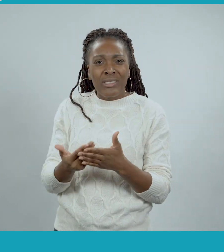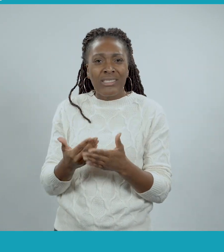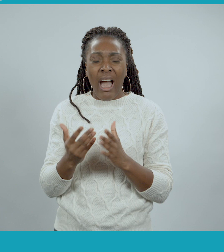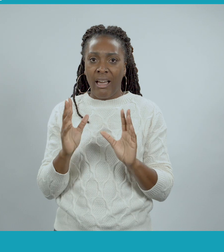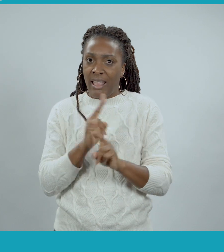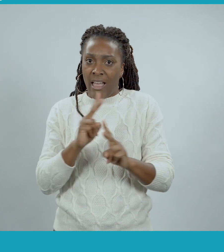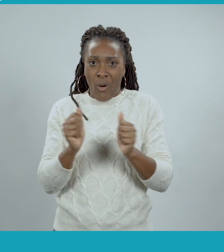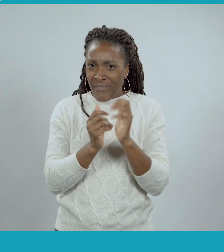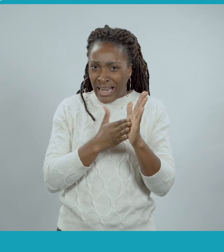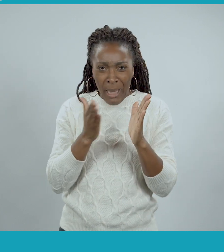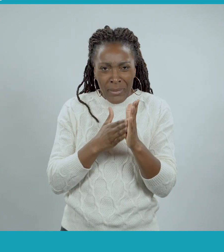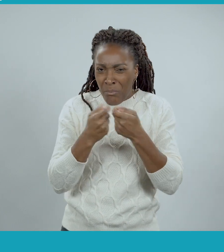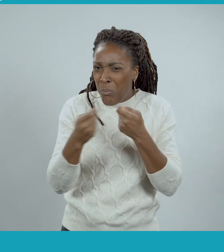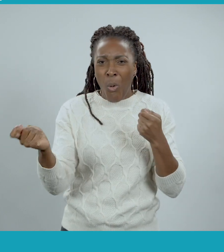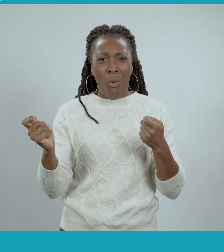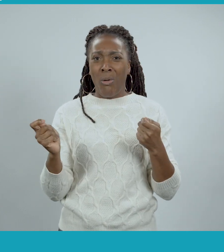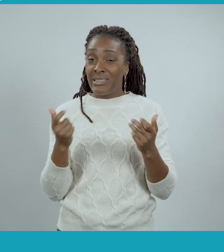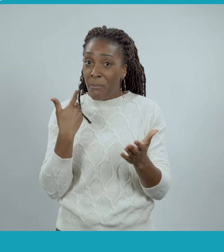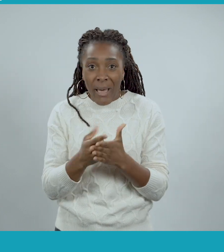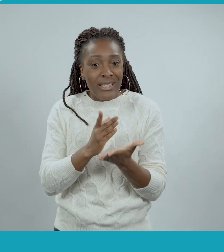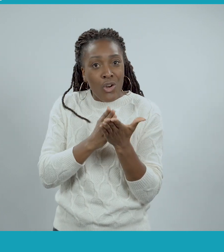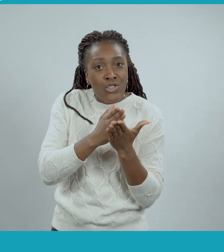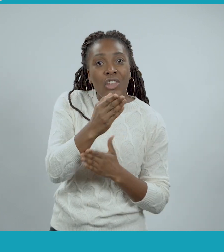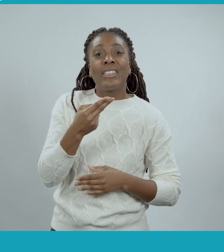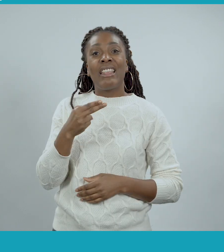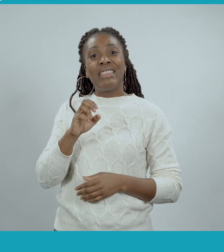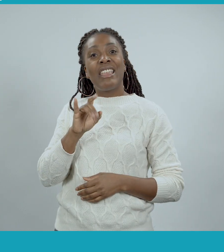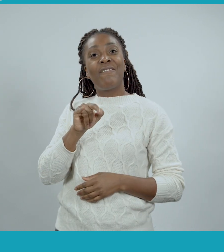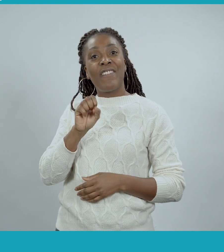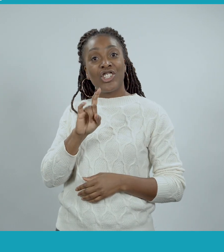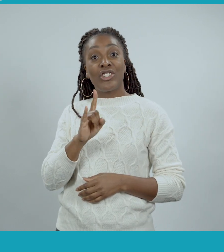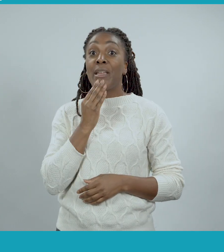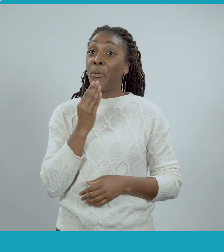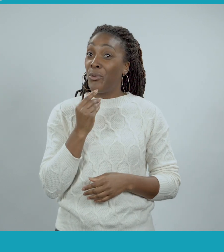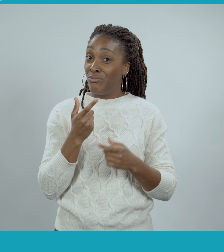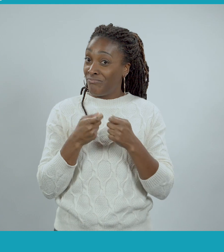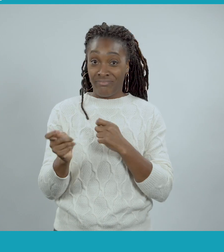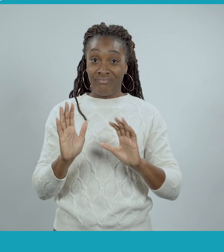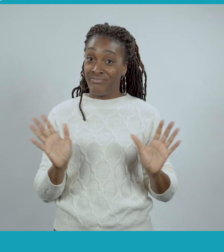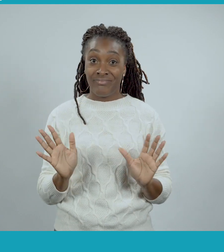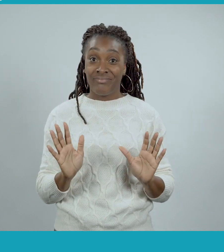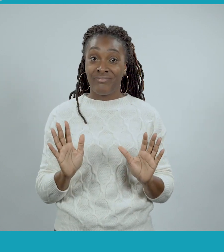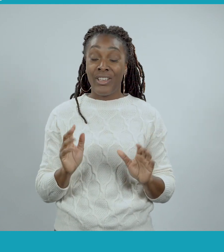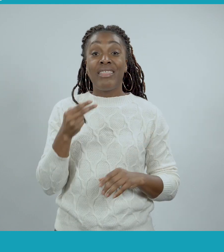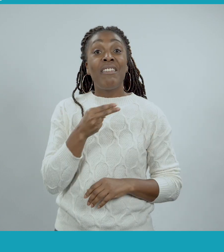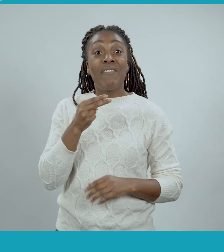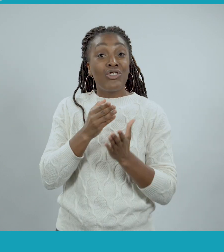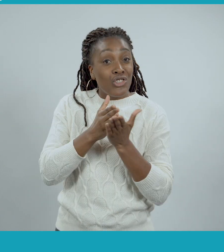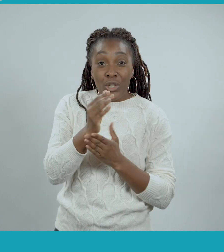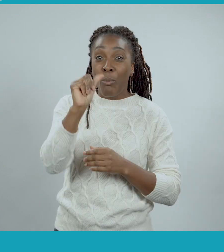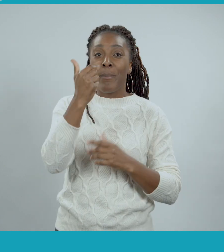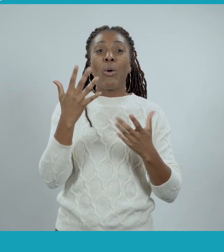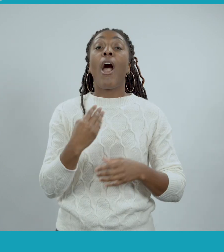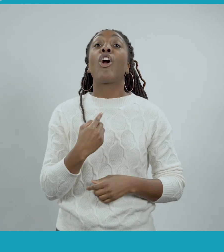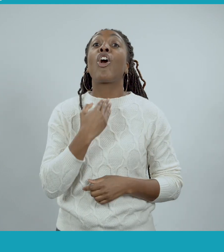est totalement étrangère à la pensée de la Bible. Ce n'est pas du tout le sens de nefesh dans l'hébreu biblique. Le sens premier